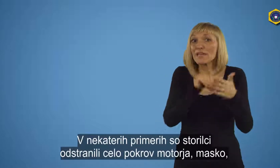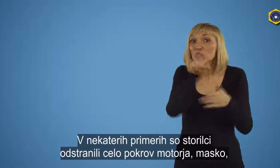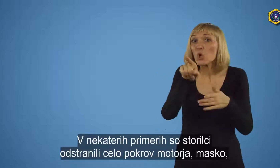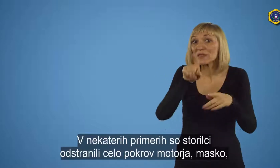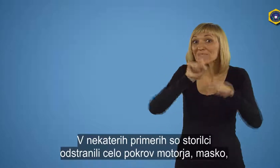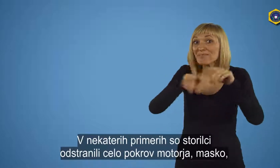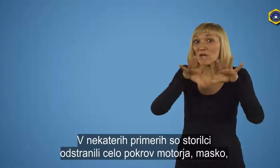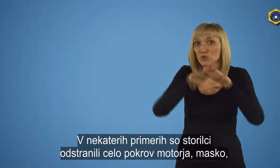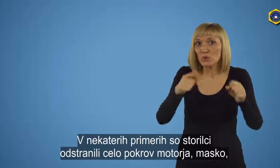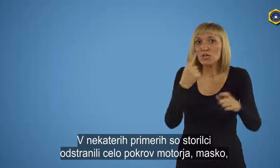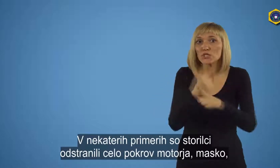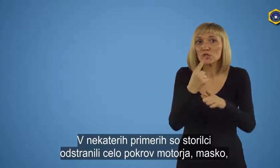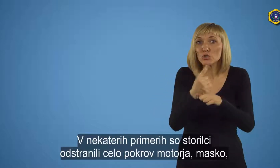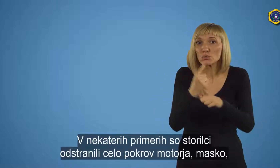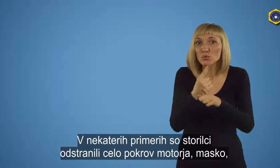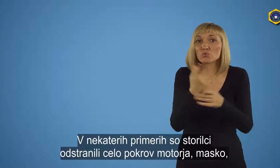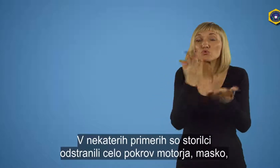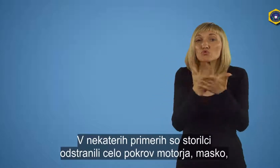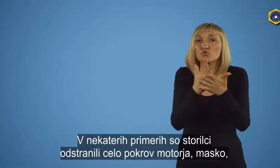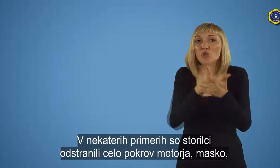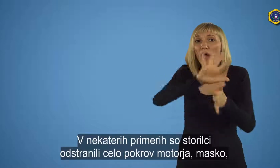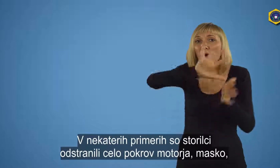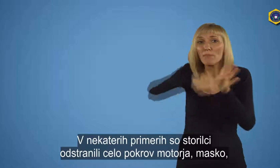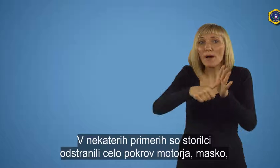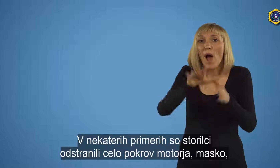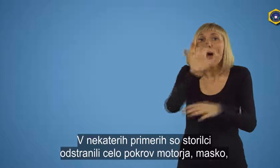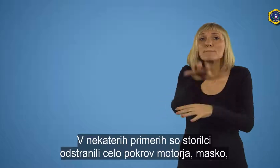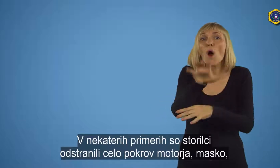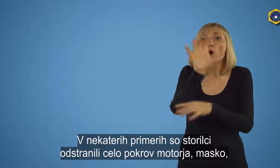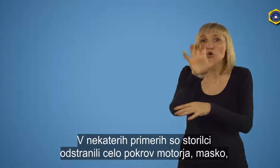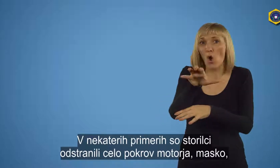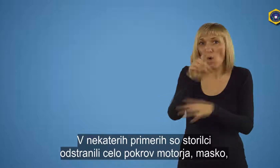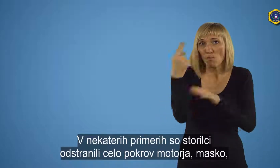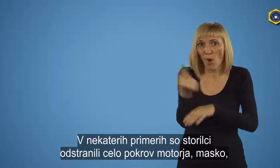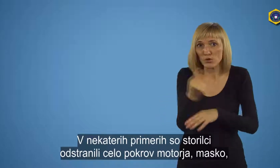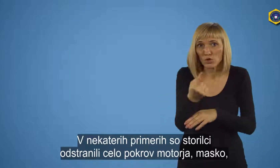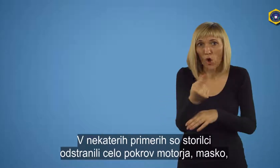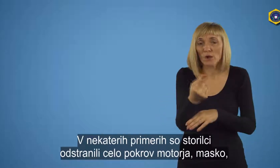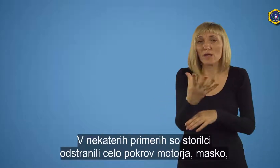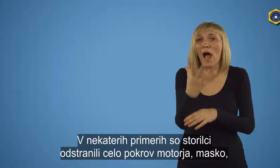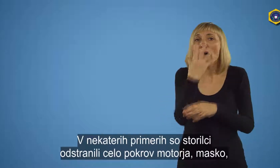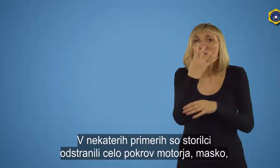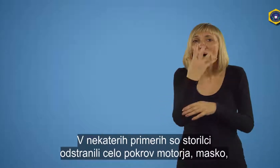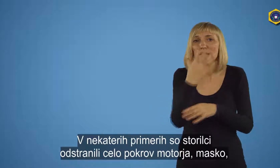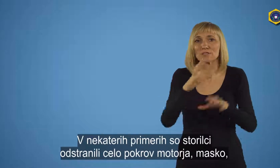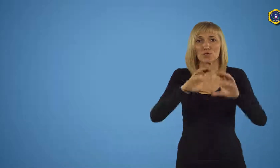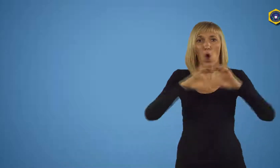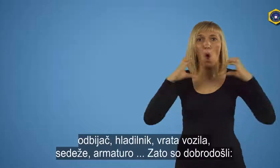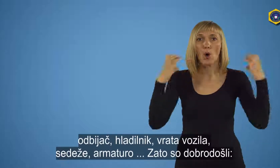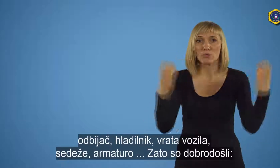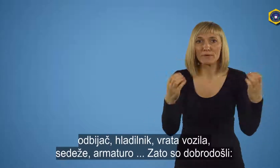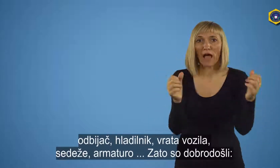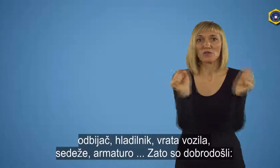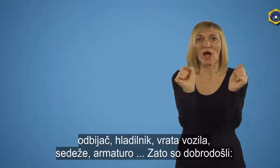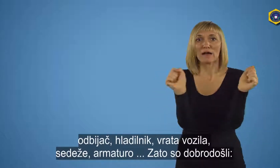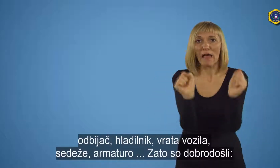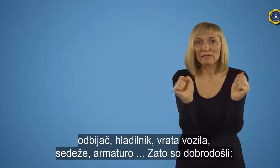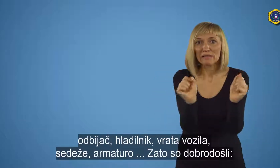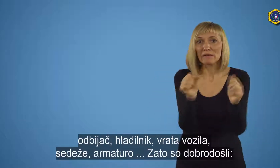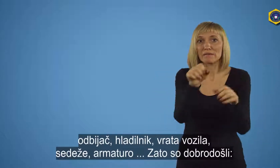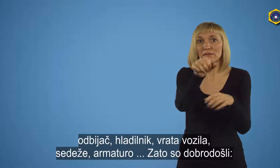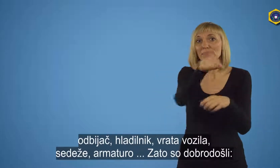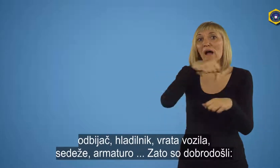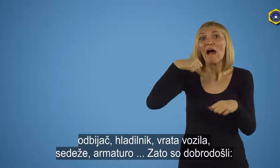primerih so storilci odstranili celo pokrov motorja, masko, odbijač, hladilnik, vrata vozila,